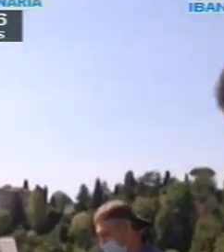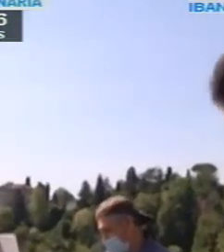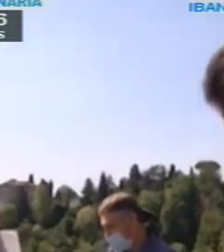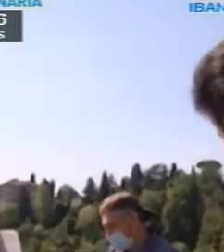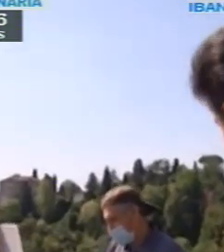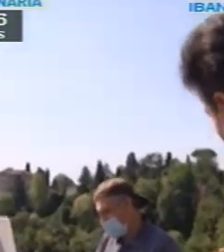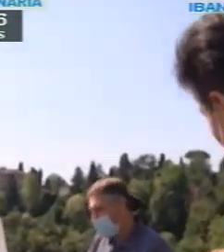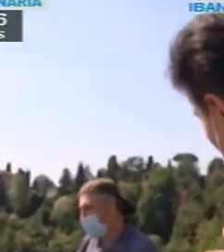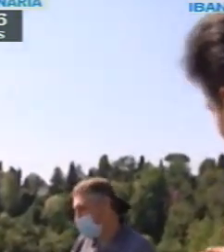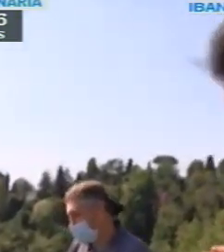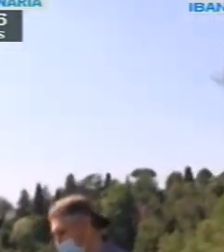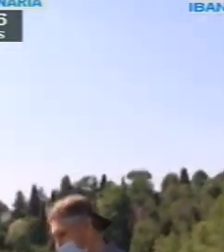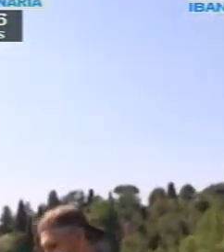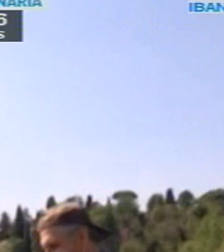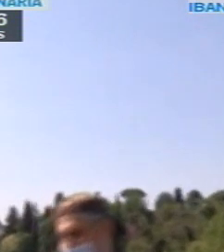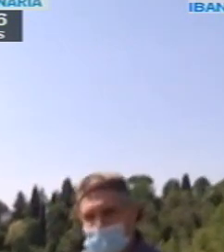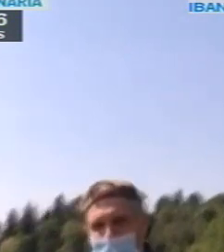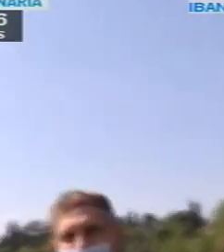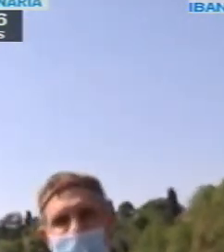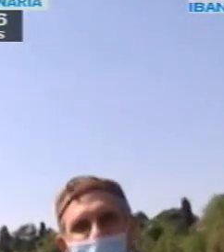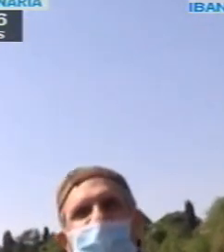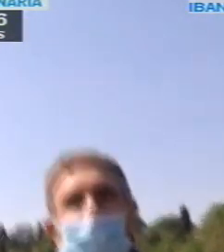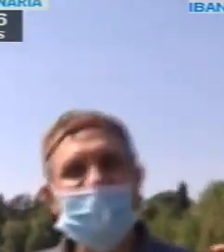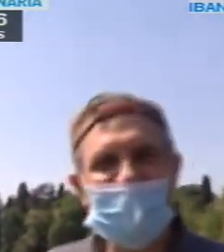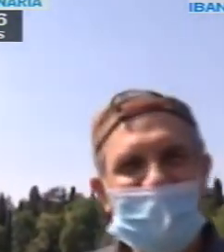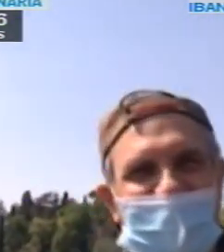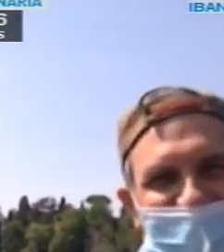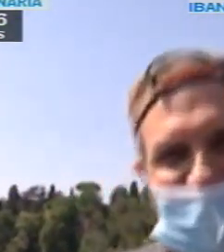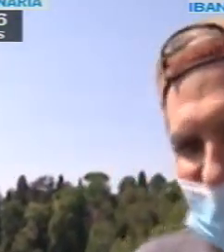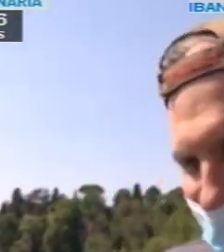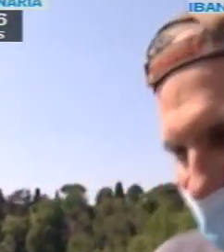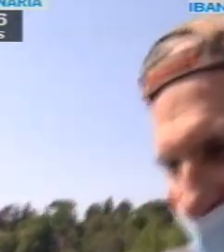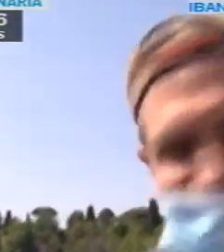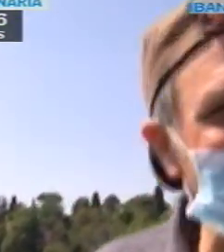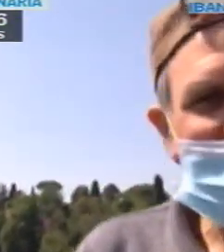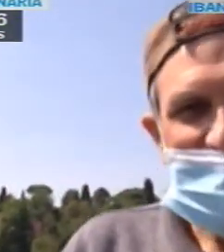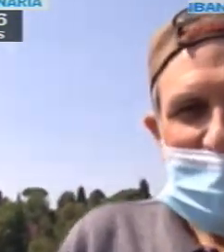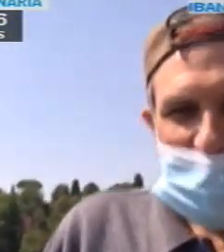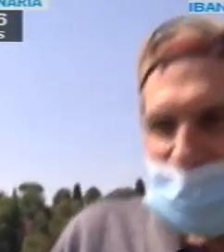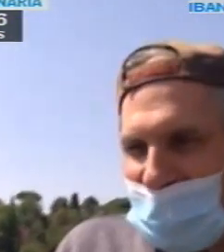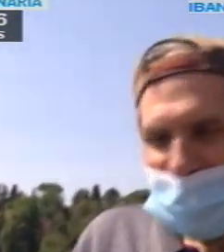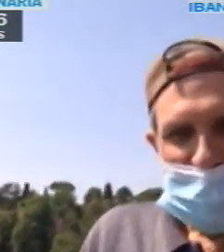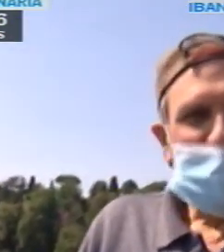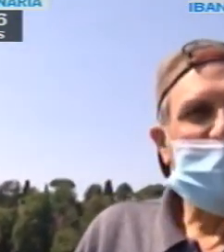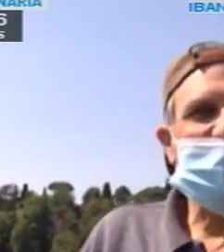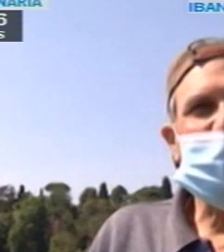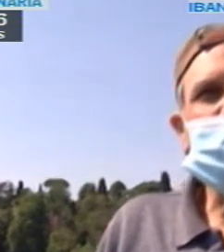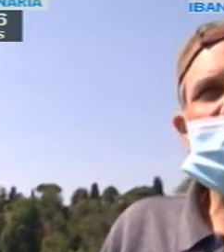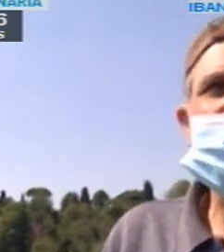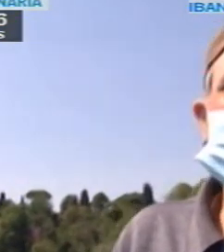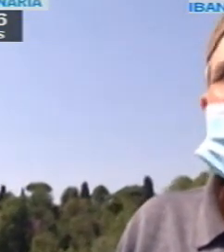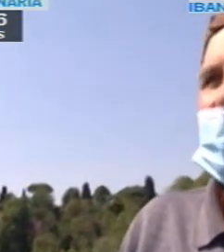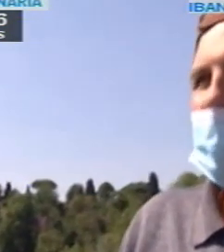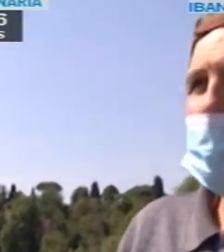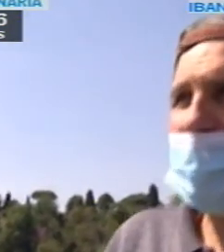si diletta nel dipingere. Buongiorno, come stiamo? La